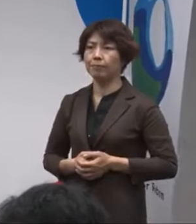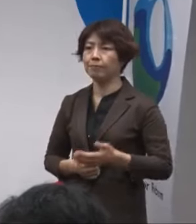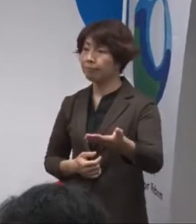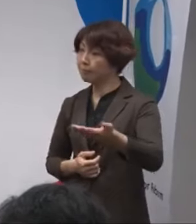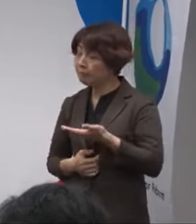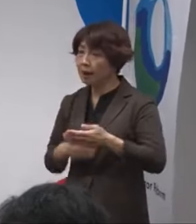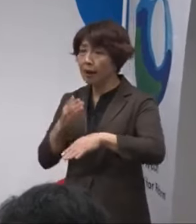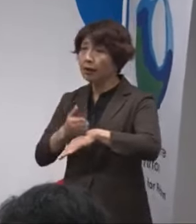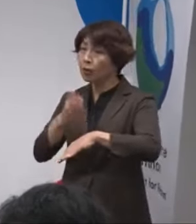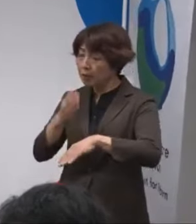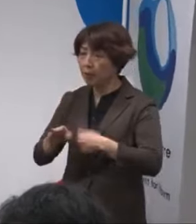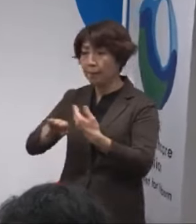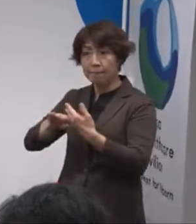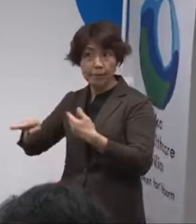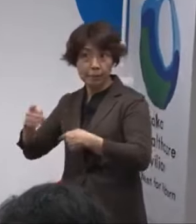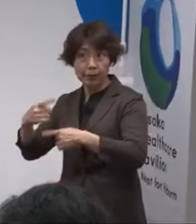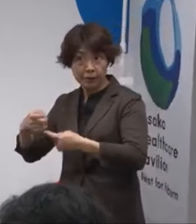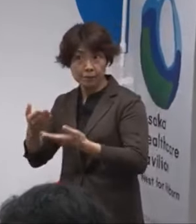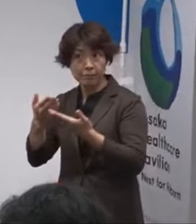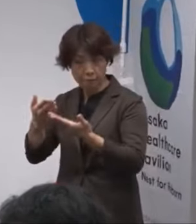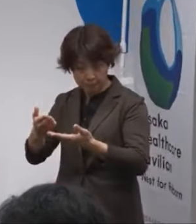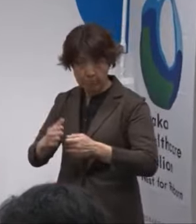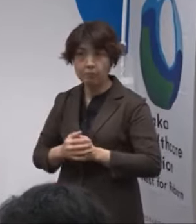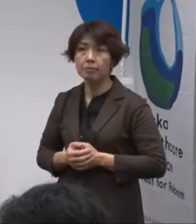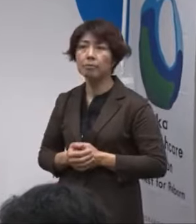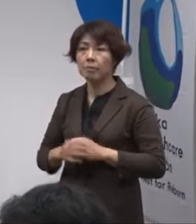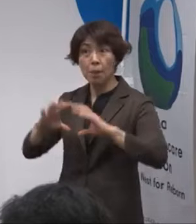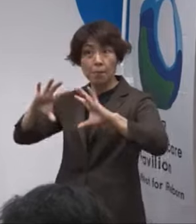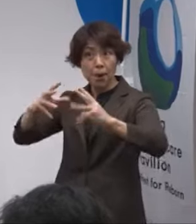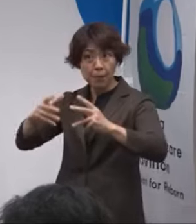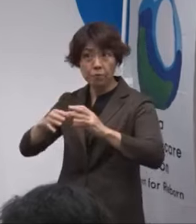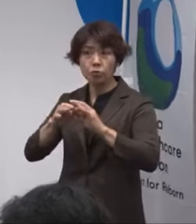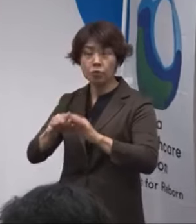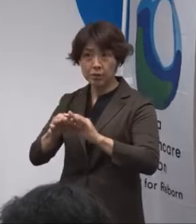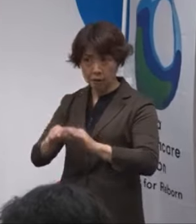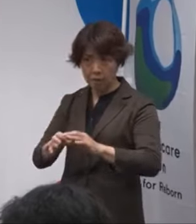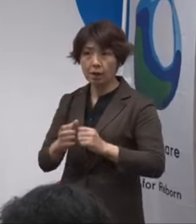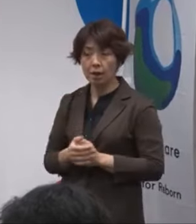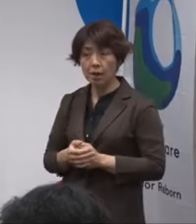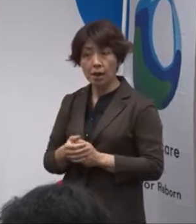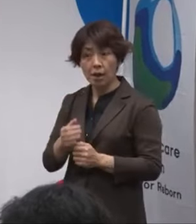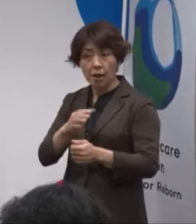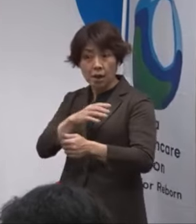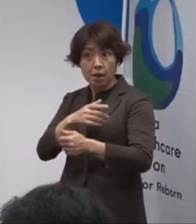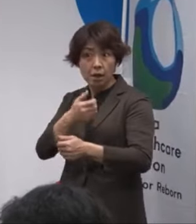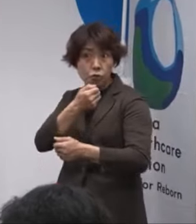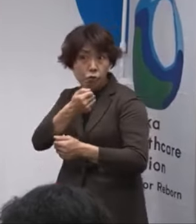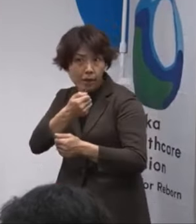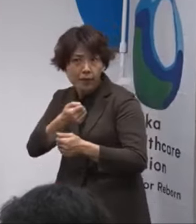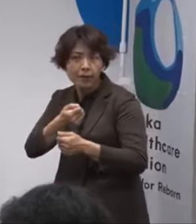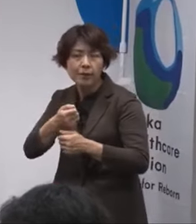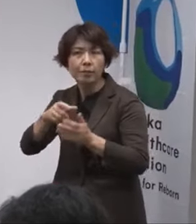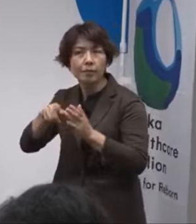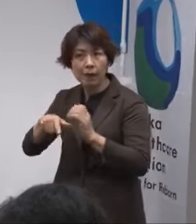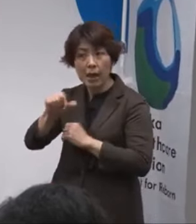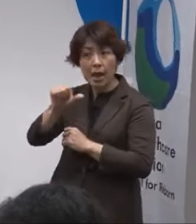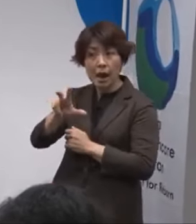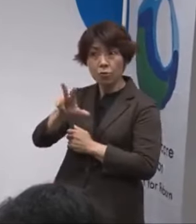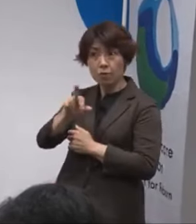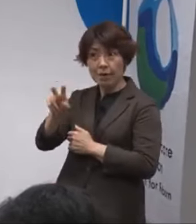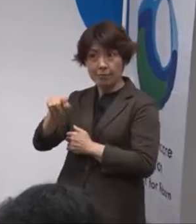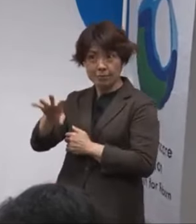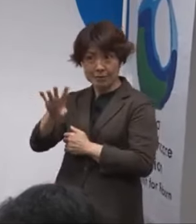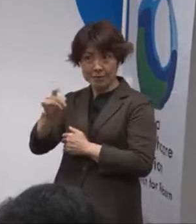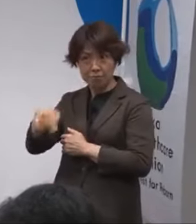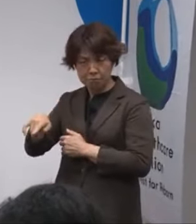ありがとうございます。また別件なんですけども、万博についてなんですけど、取材によりますと、アルゼンチンが完全に万博から